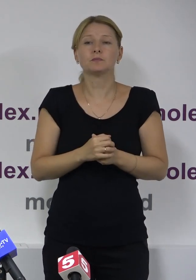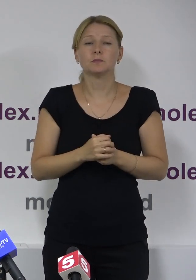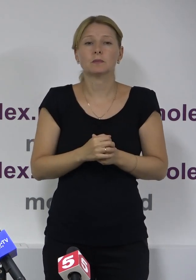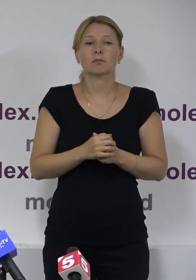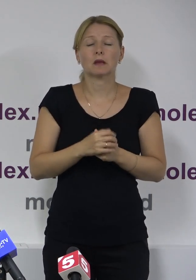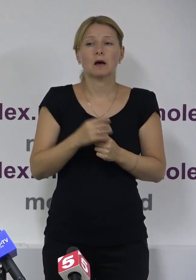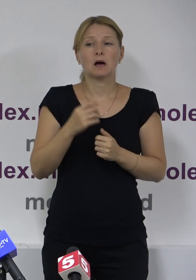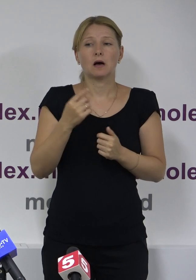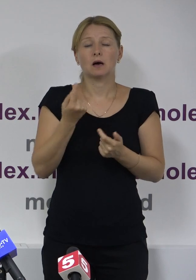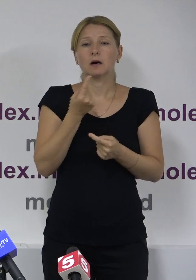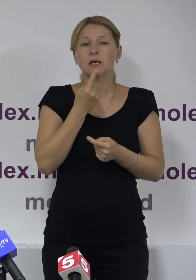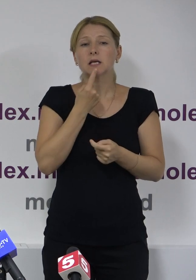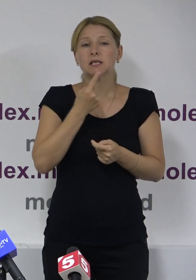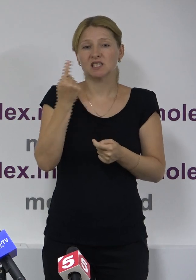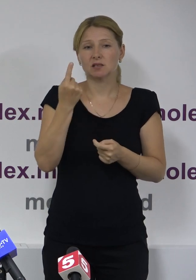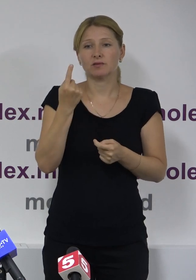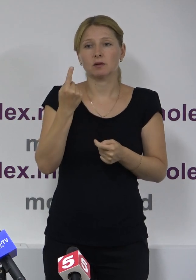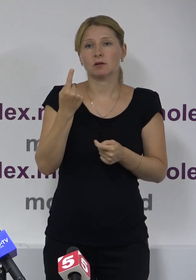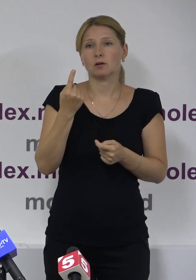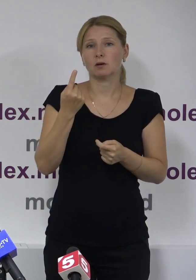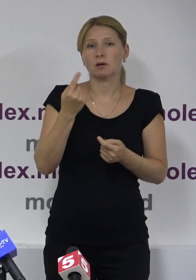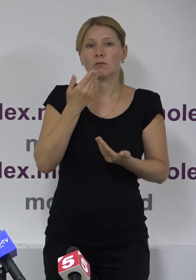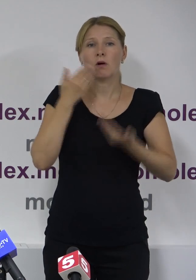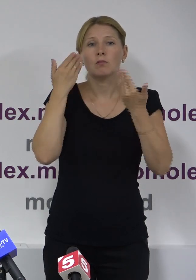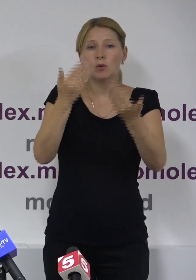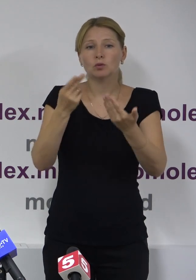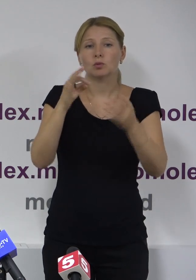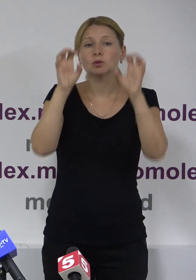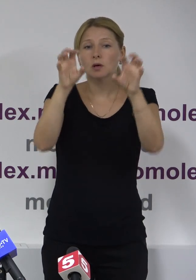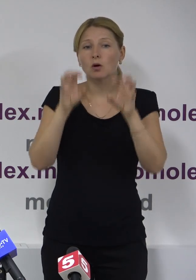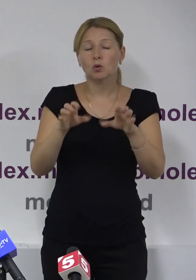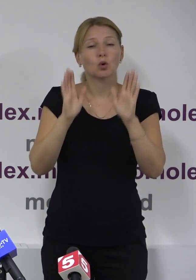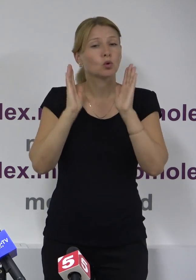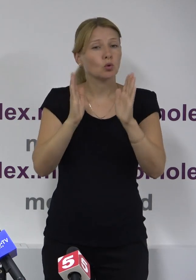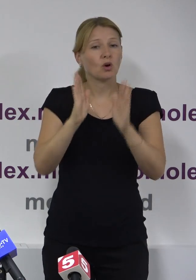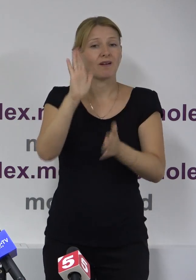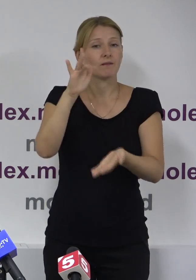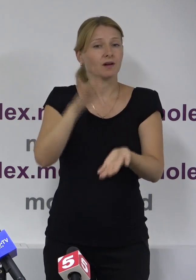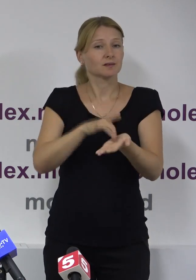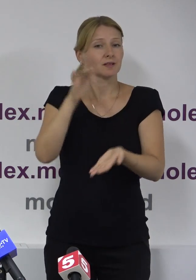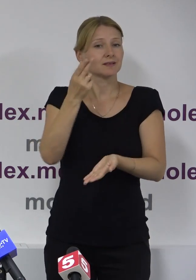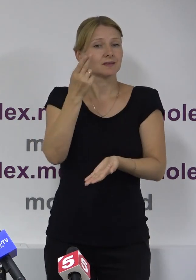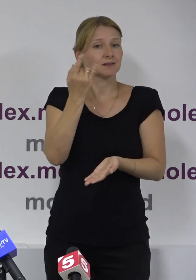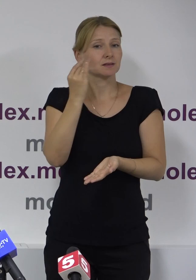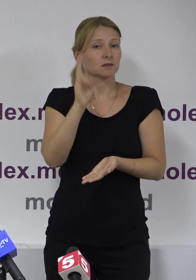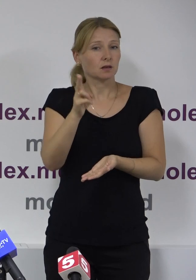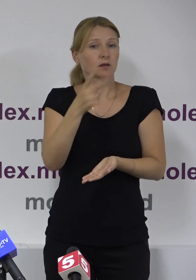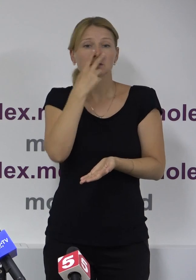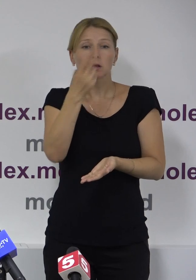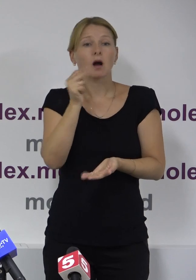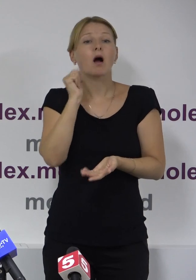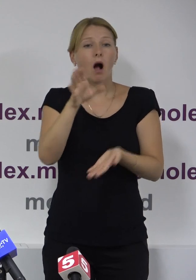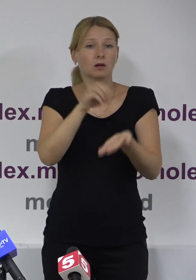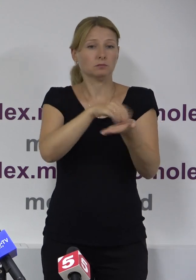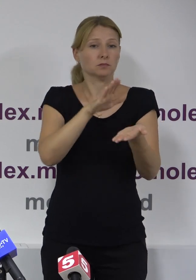singura referință la cadrul legal sau normativ o găsim doar în instrucțiunea CEC-ului privind înregistrarea